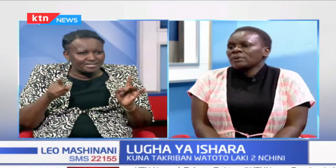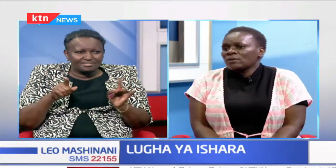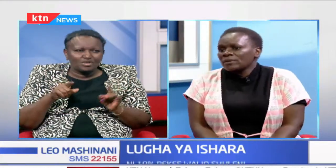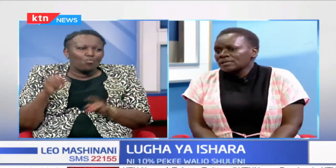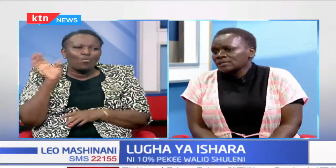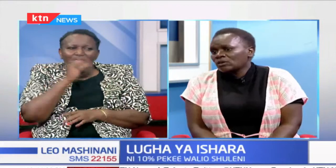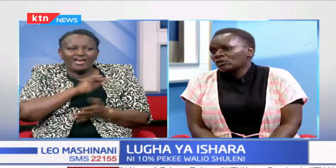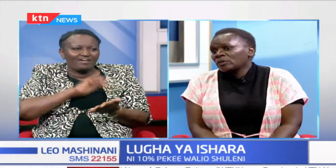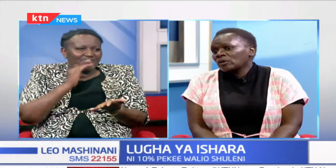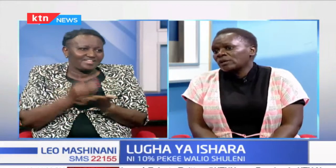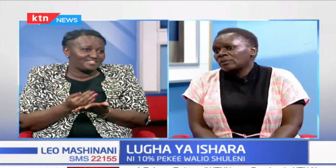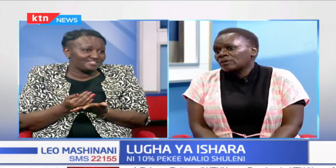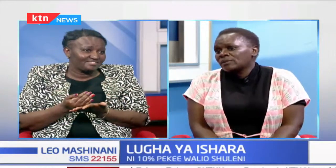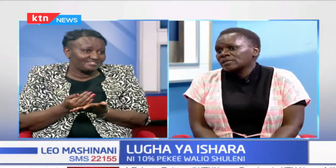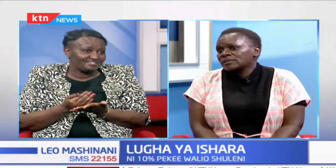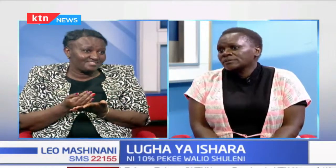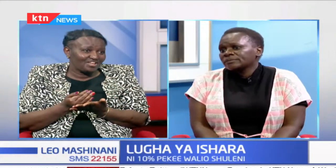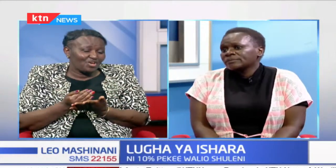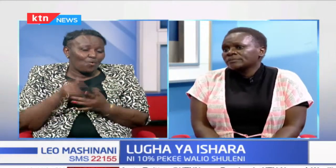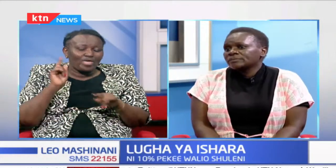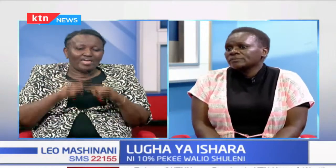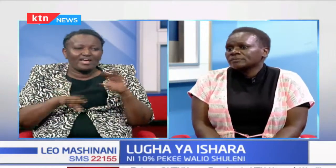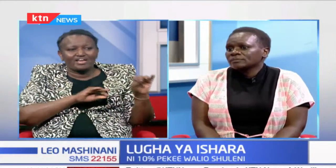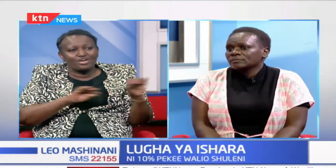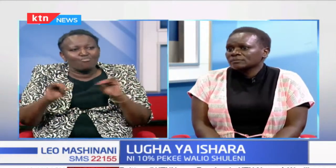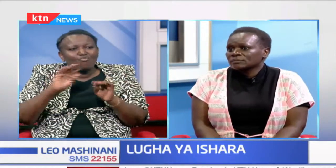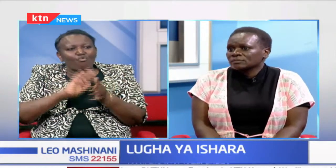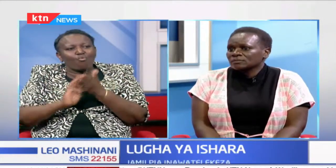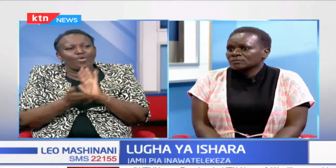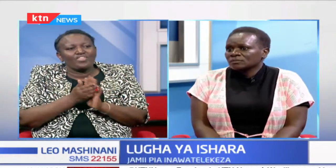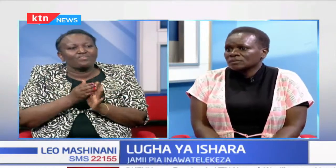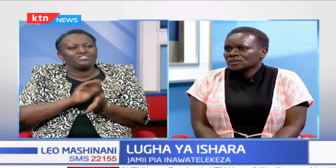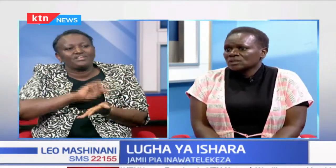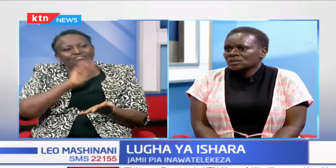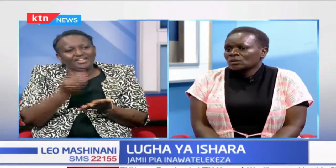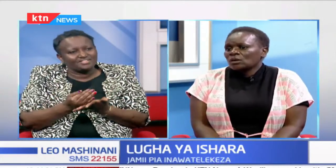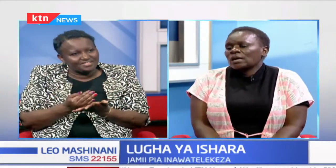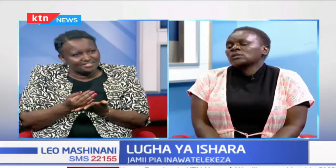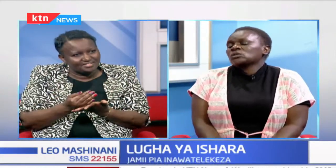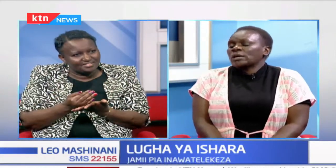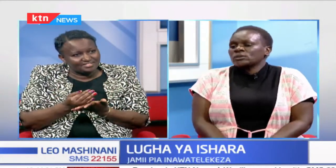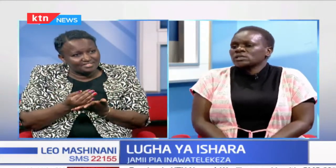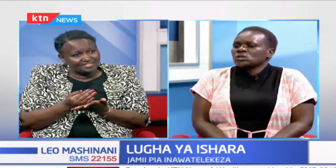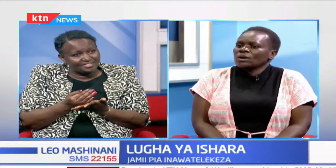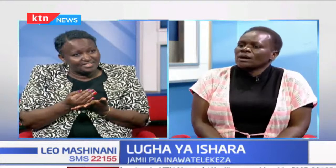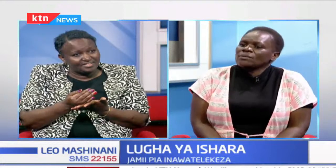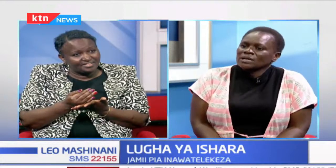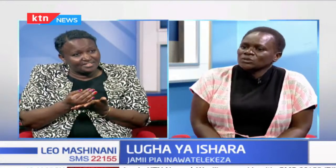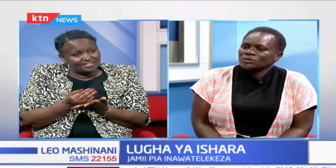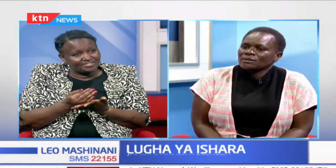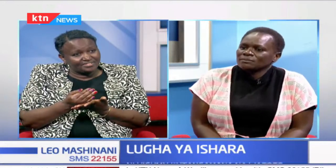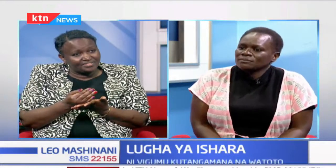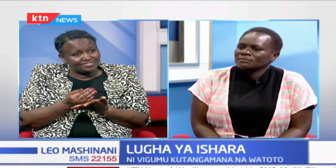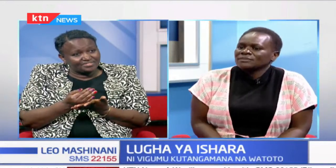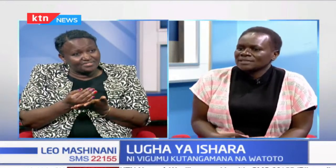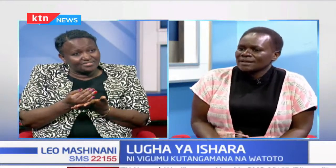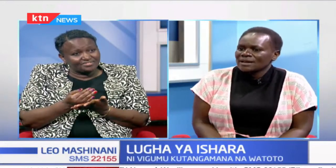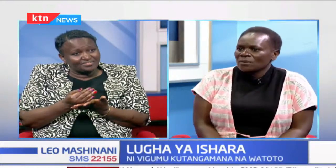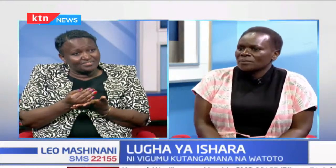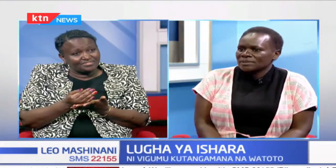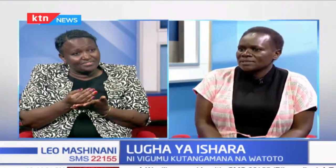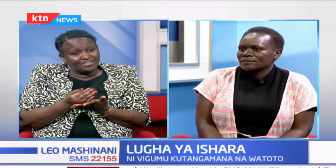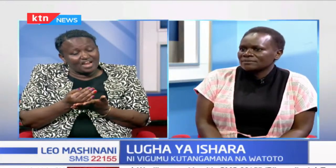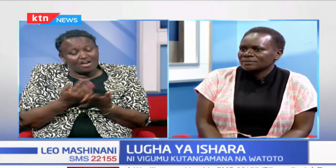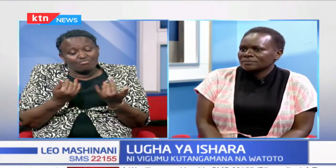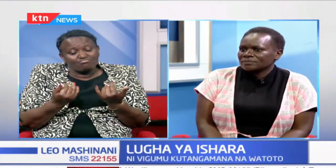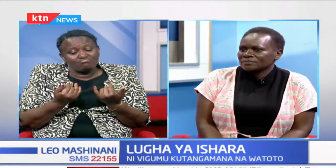empowerment, economical empowerment. hatuwezi songa kama hatuna msaada